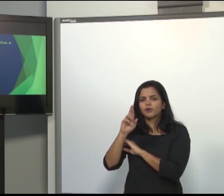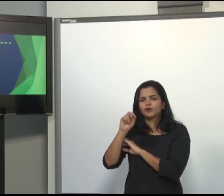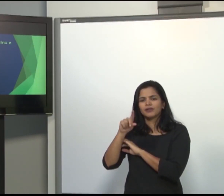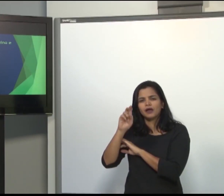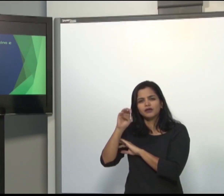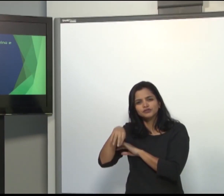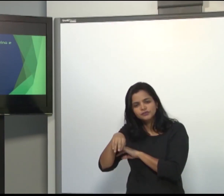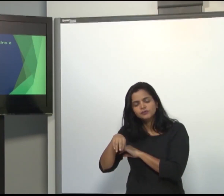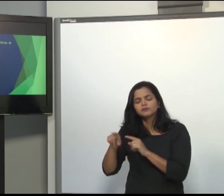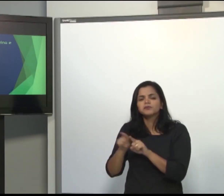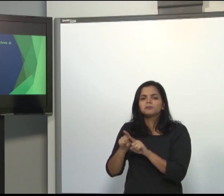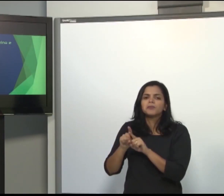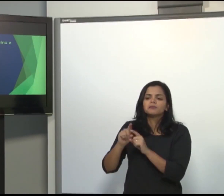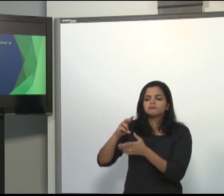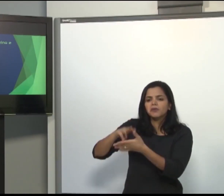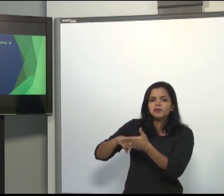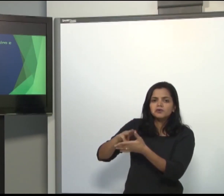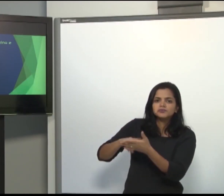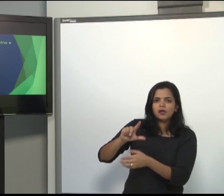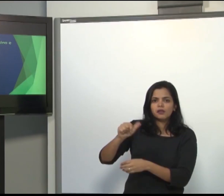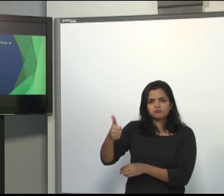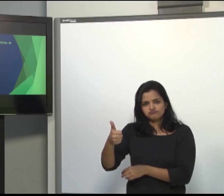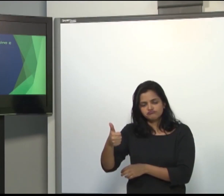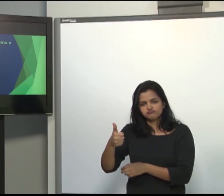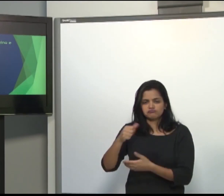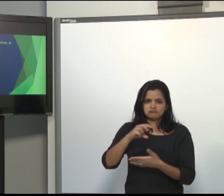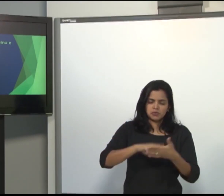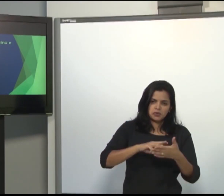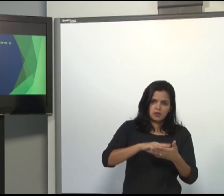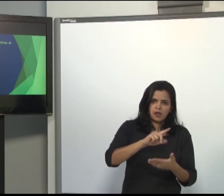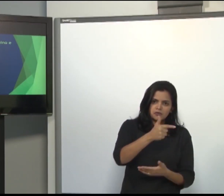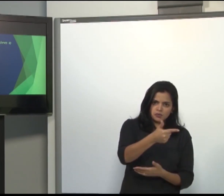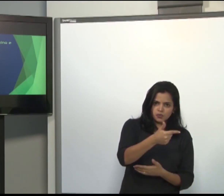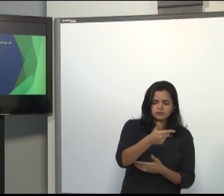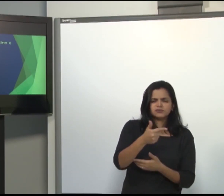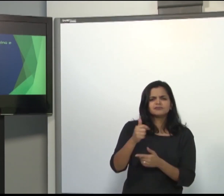várias abordagens metodológicas para o ensino da L1 e da L2.